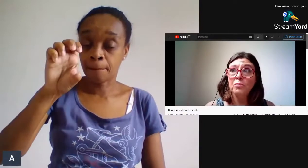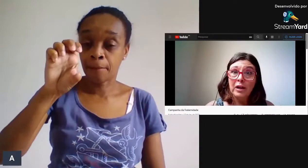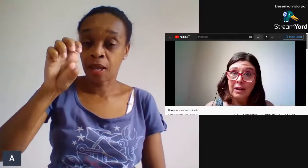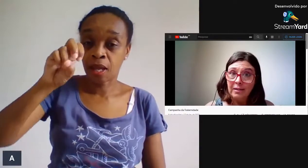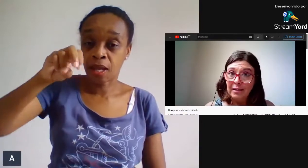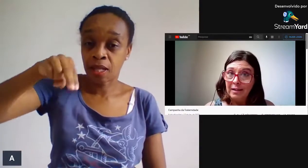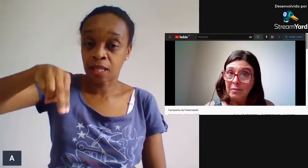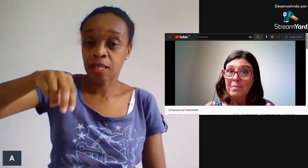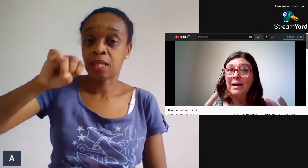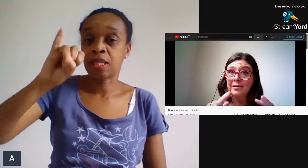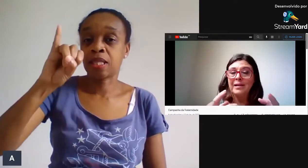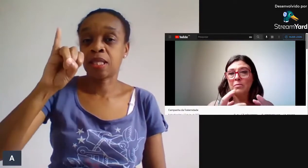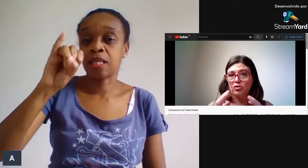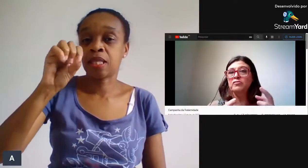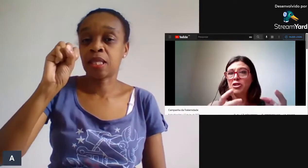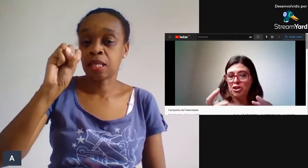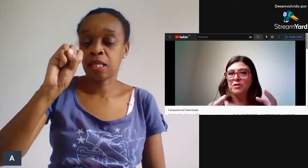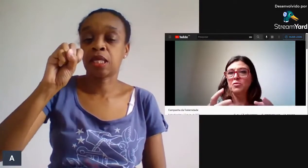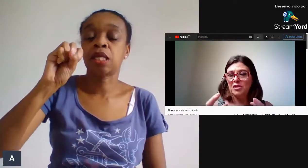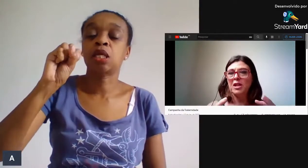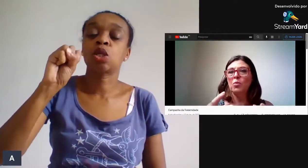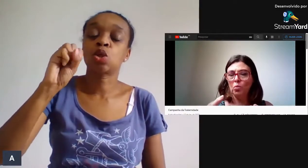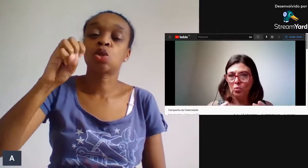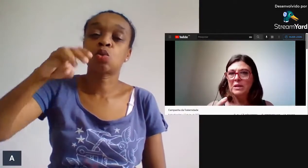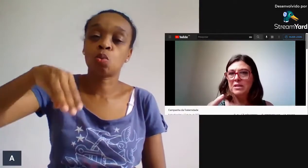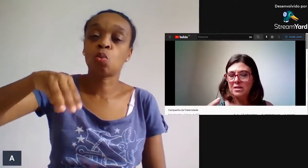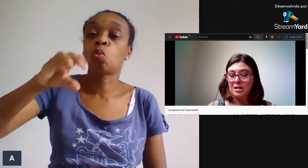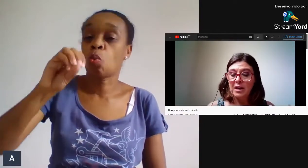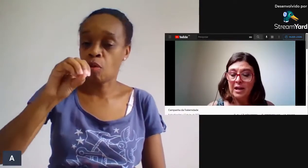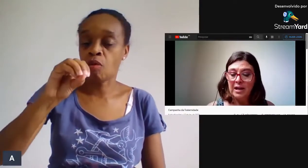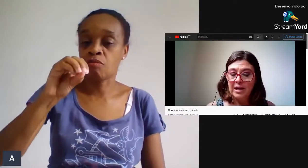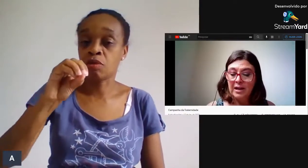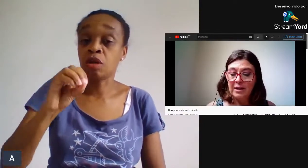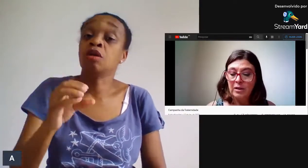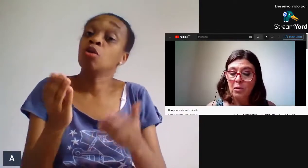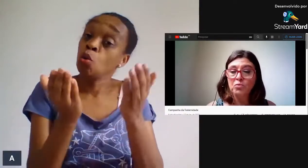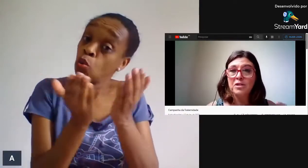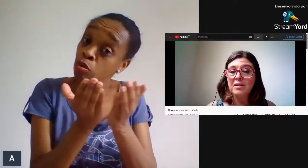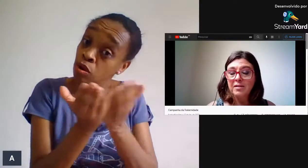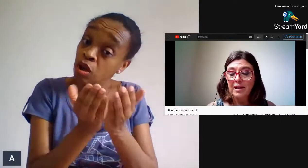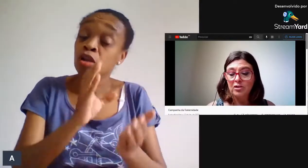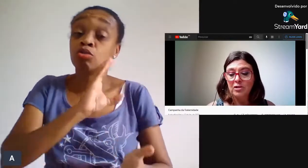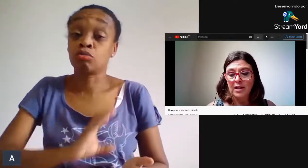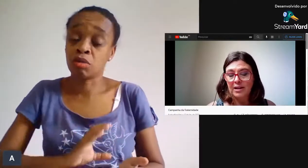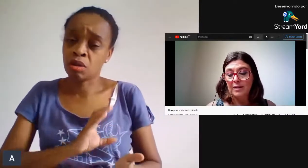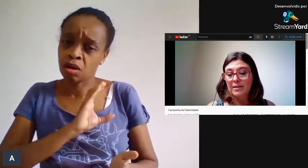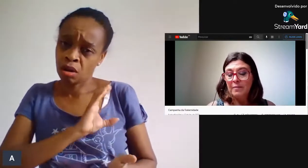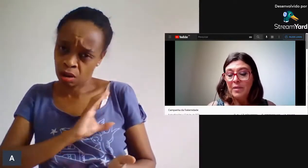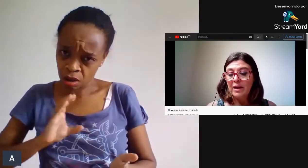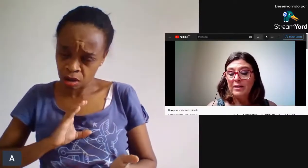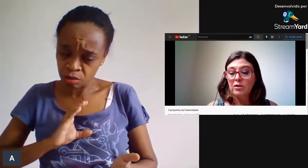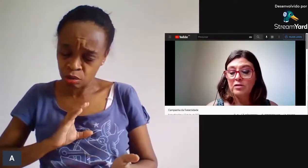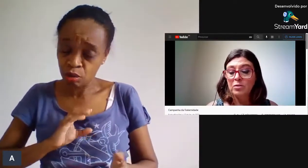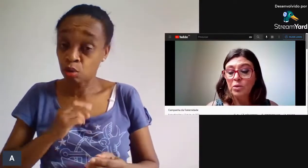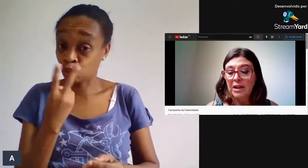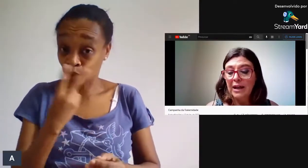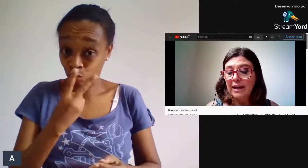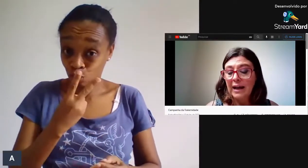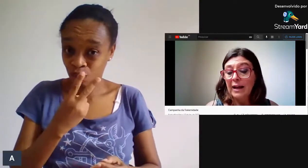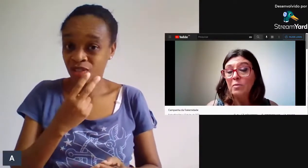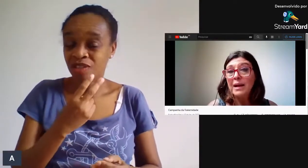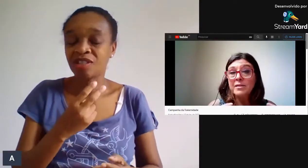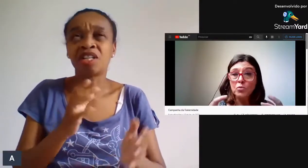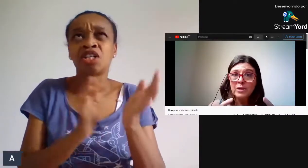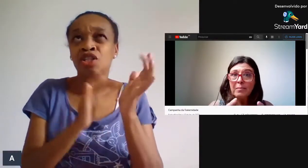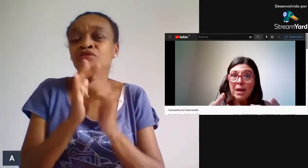parecidos, mas divergimos em alguns itens da nossa doutrina,